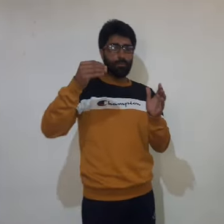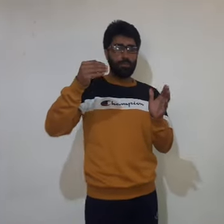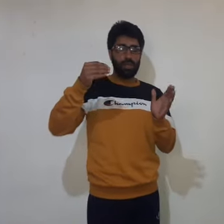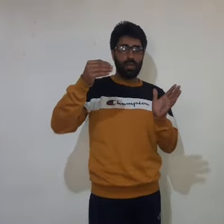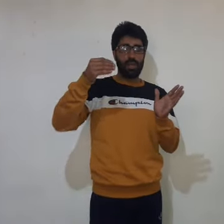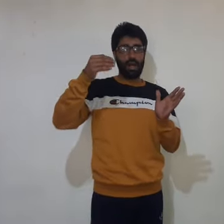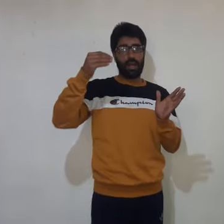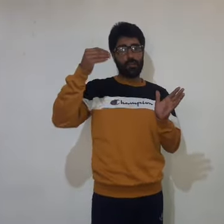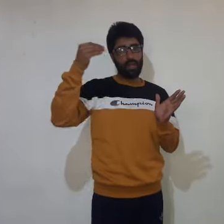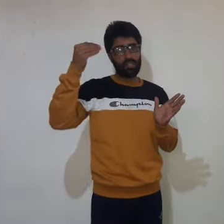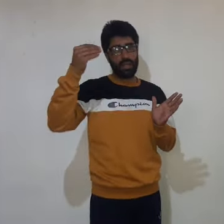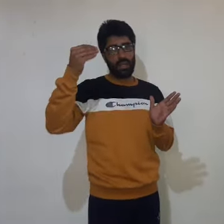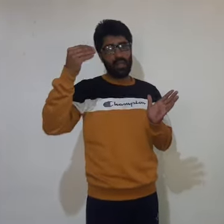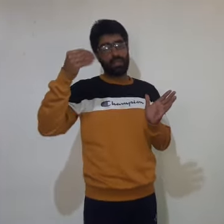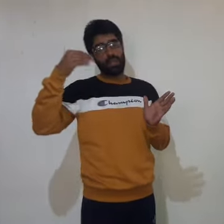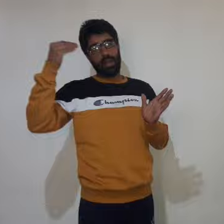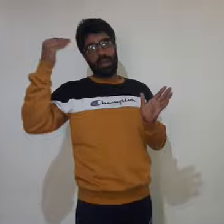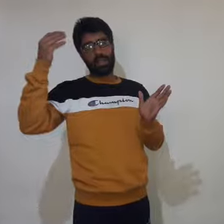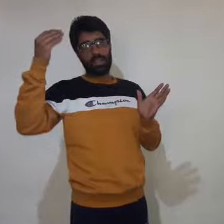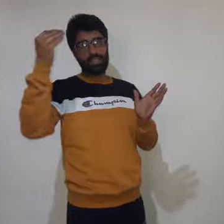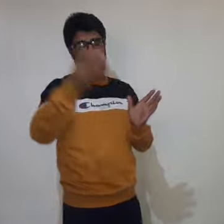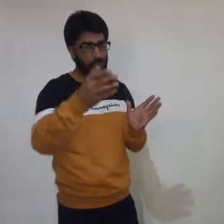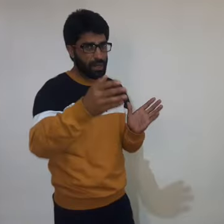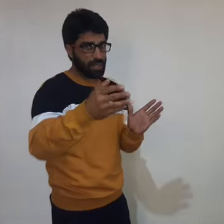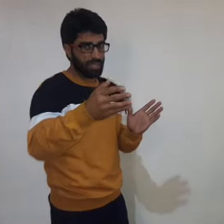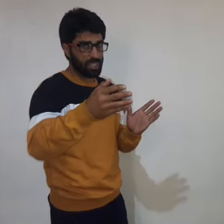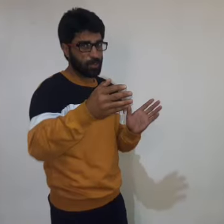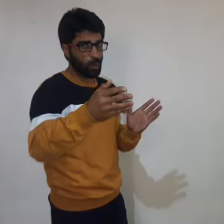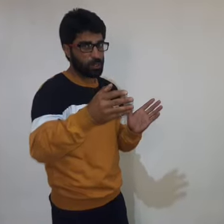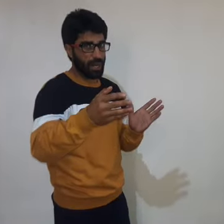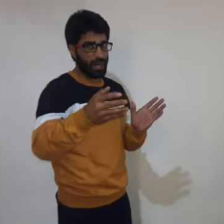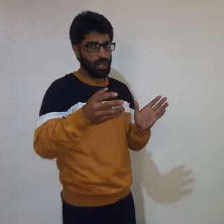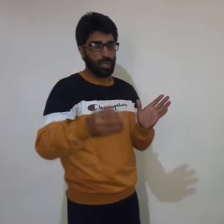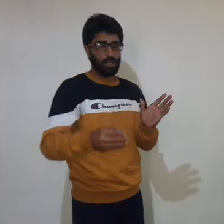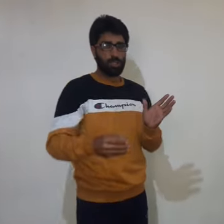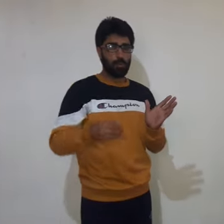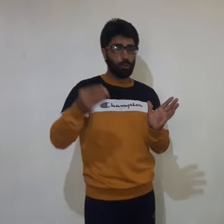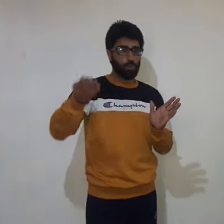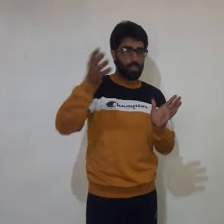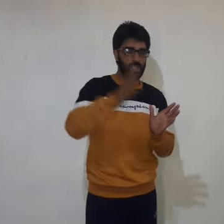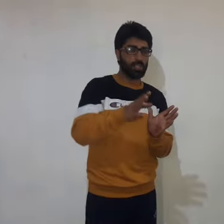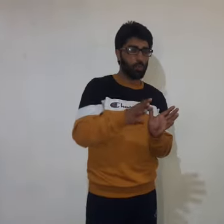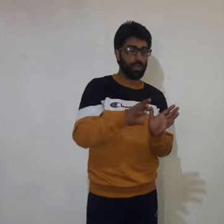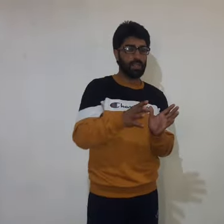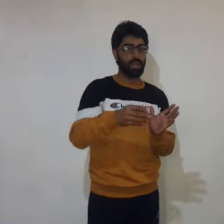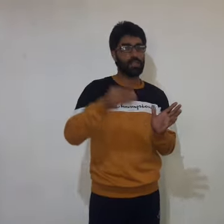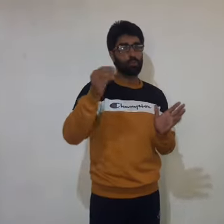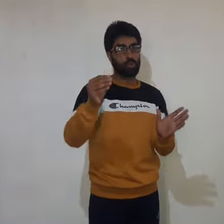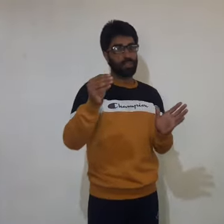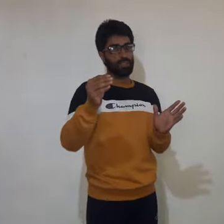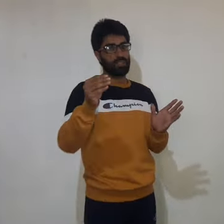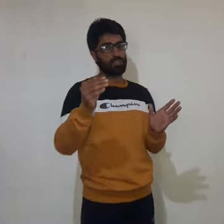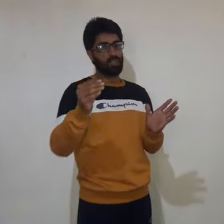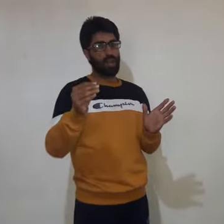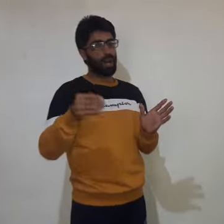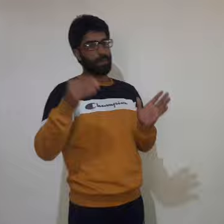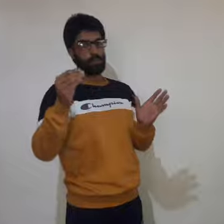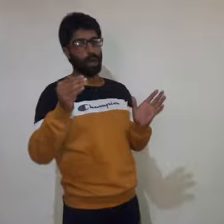जब एनिमल से एक इंसान में ये ट्रांसफर हो जाए तब उस डिजीज को कहते हैं जूनेटिक डिजीज। आपने सुना